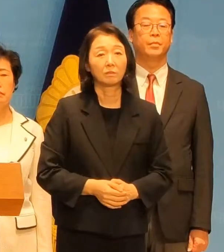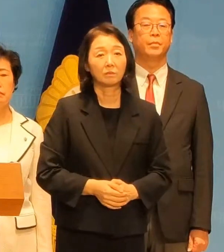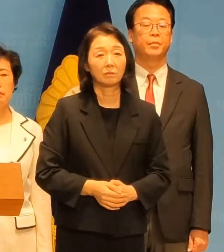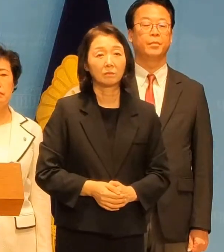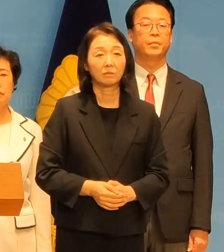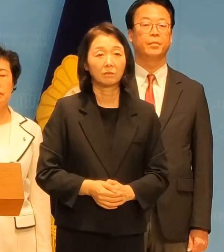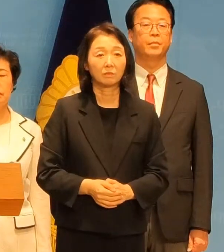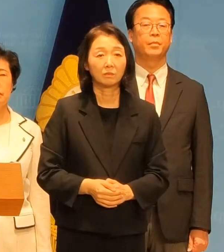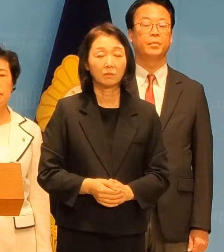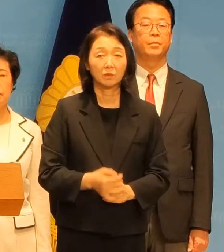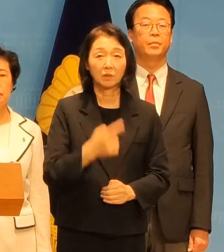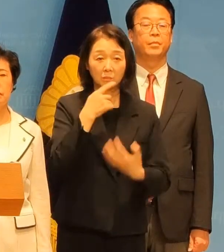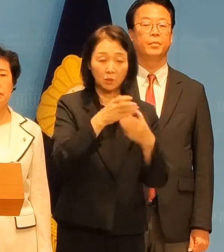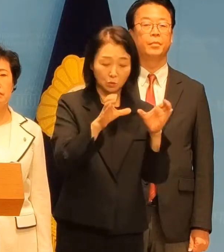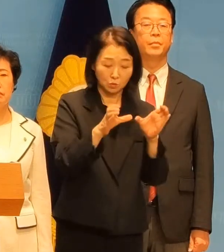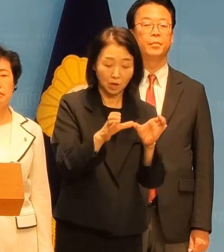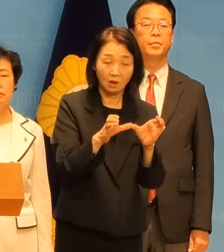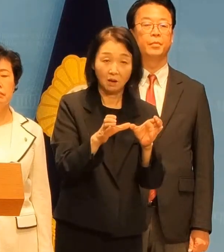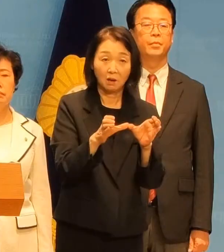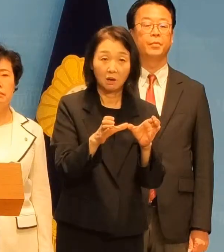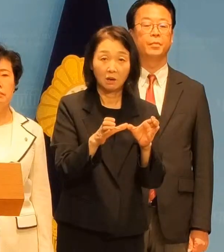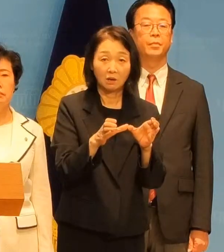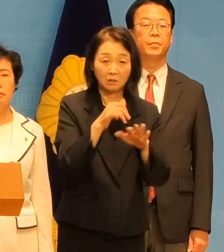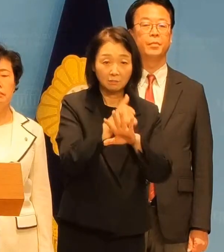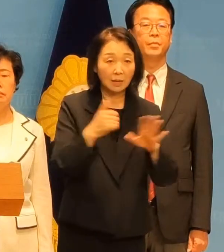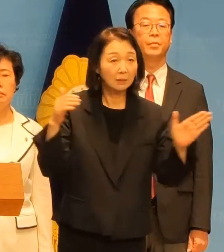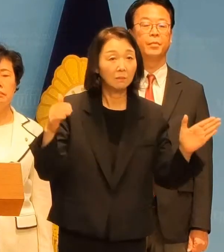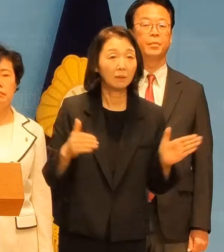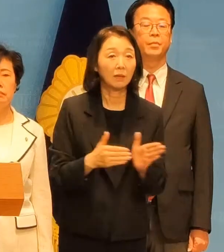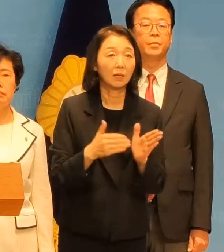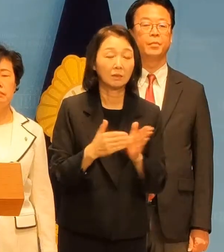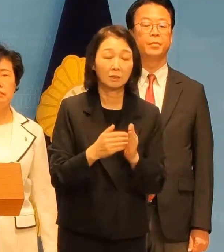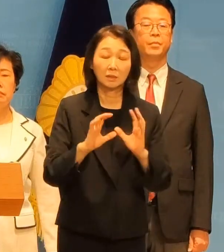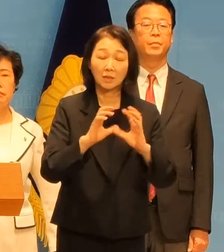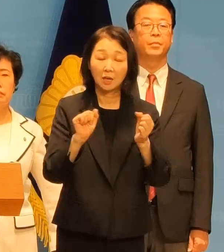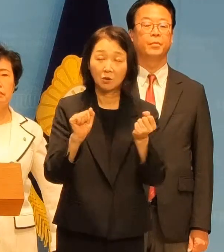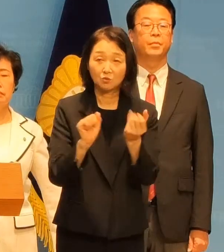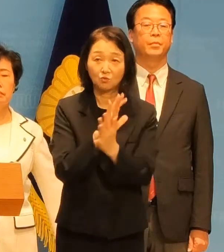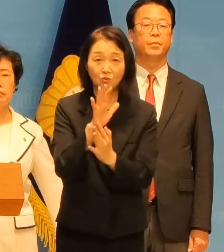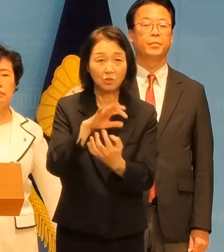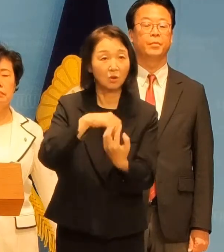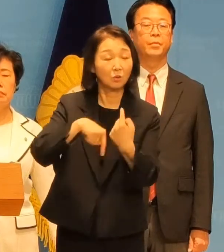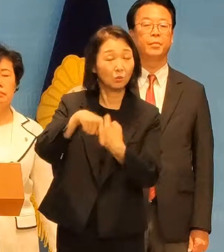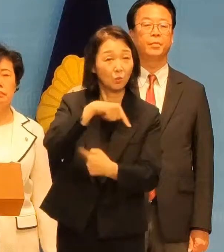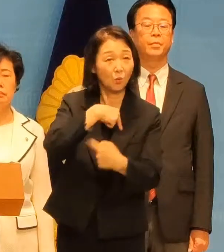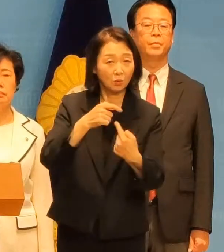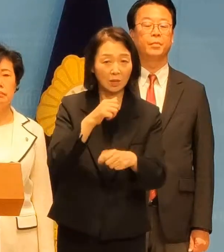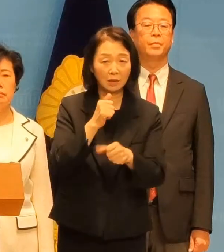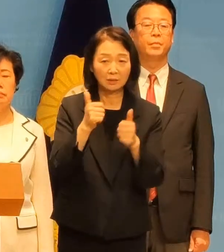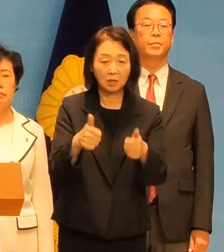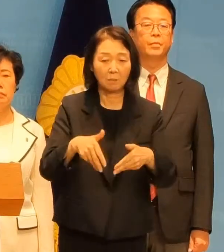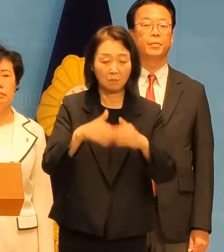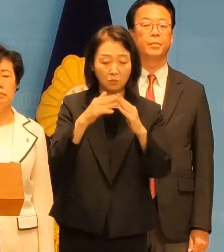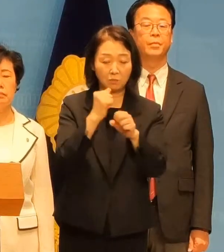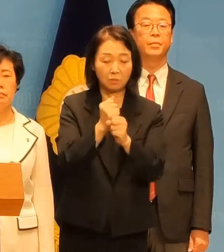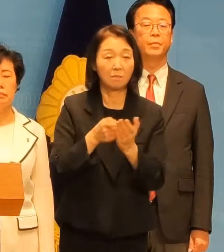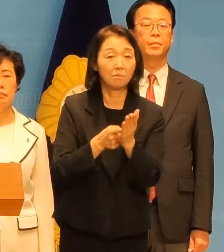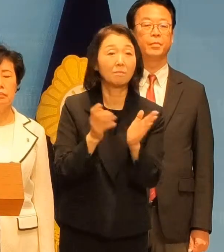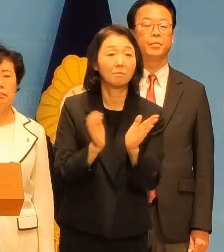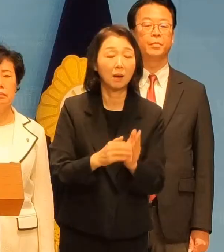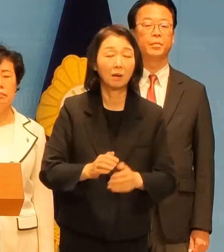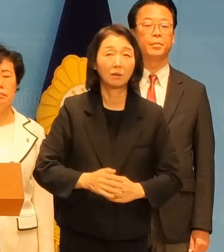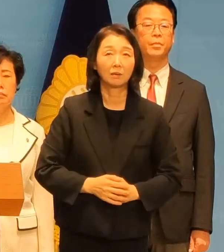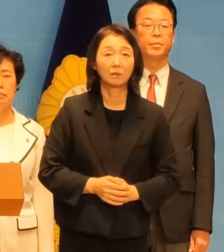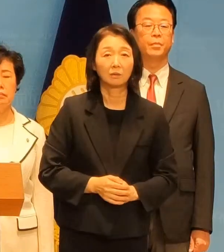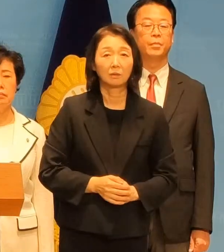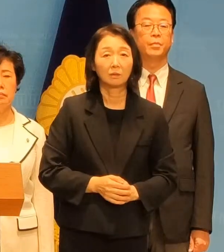이 민주당이 끝끝내 이 내란 국정농단 전담 재판부 설치법을 발의했습니다.